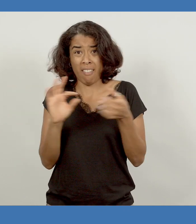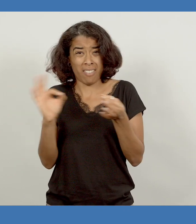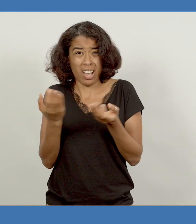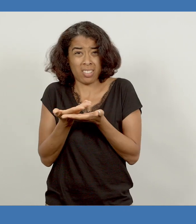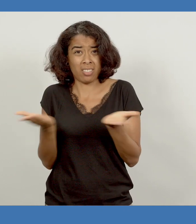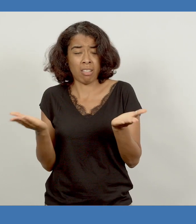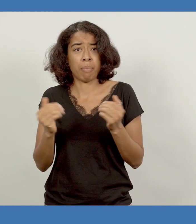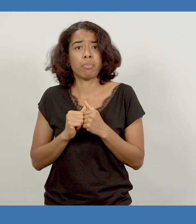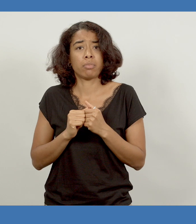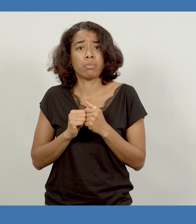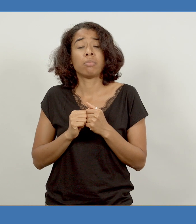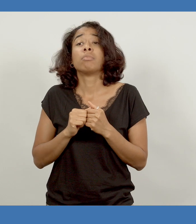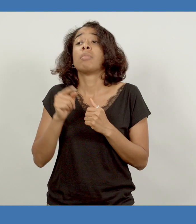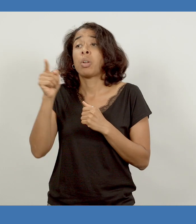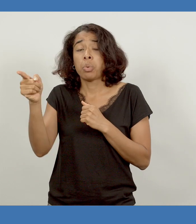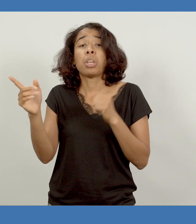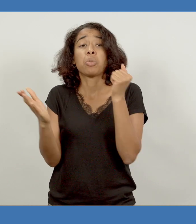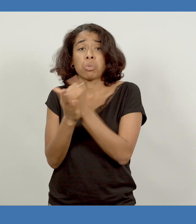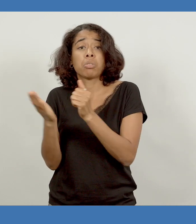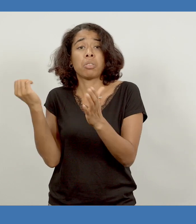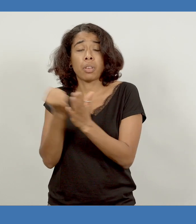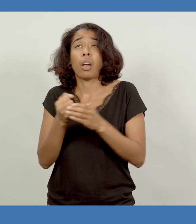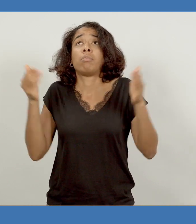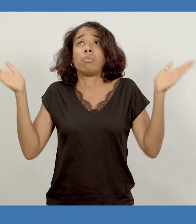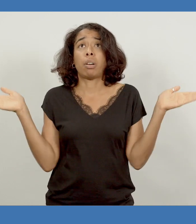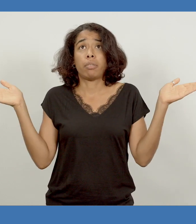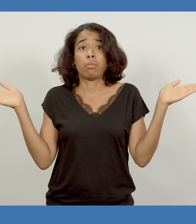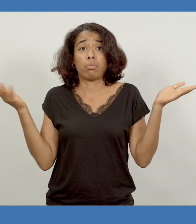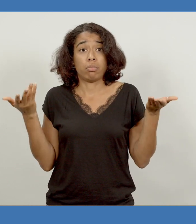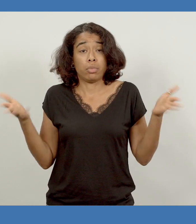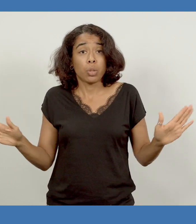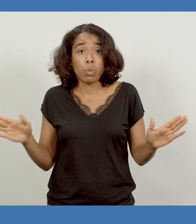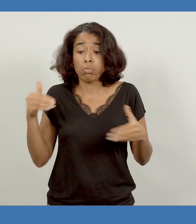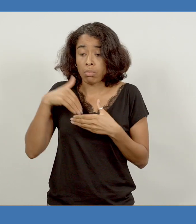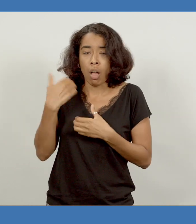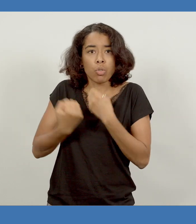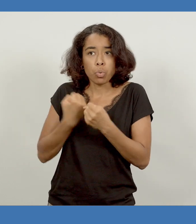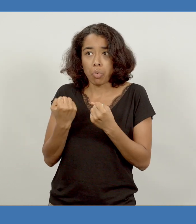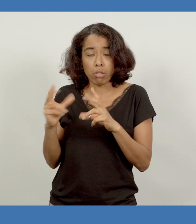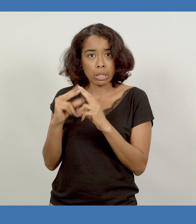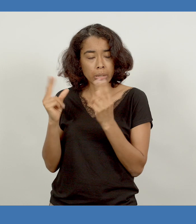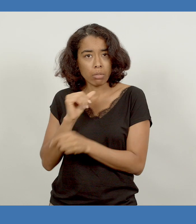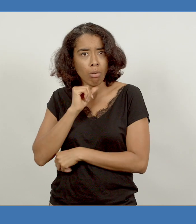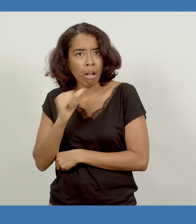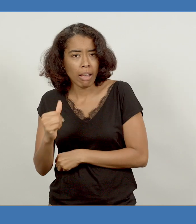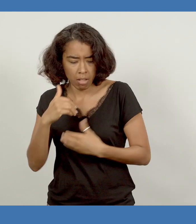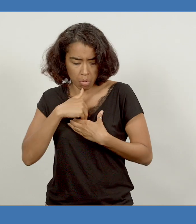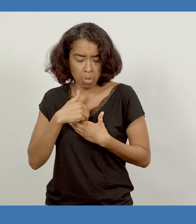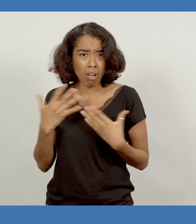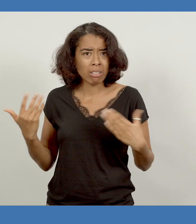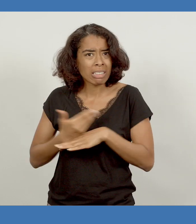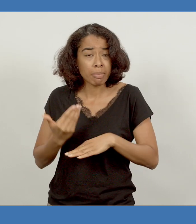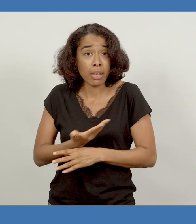simple phrase du type « et ils le crucifièrent ». Rien sur ses souffrances, rien sur ses états